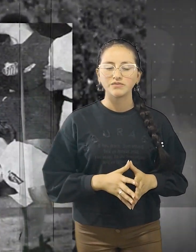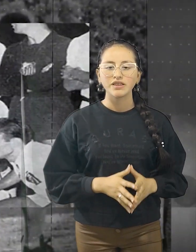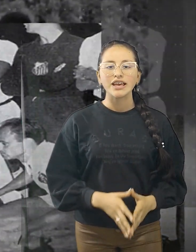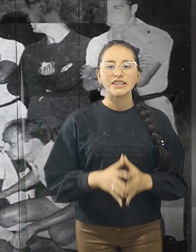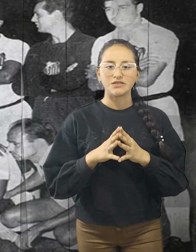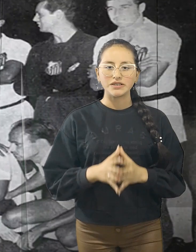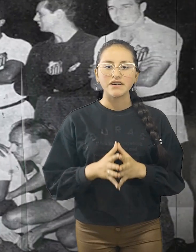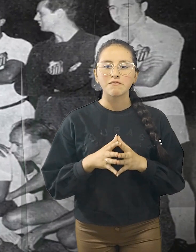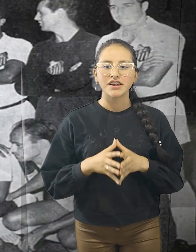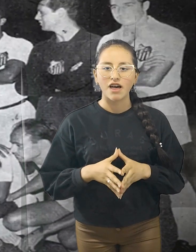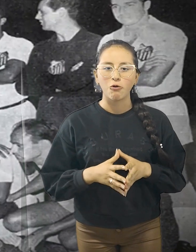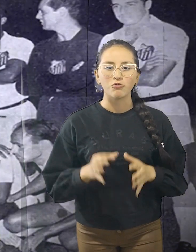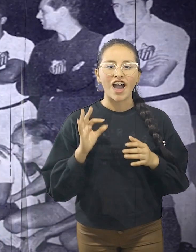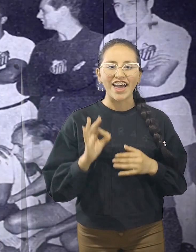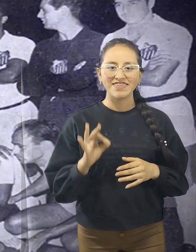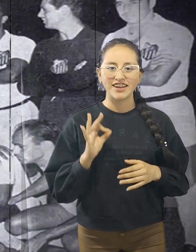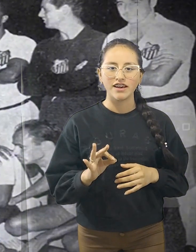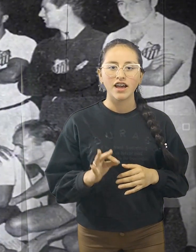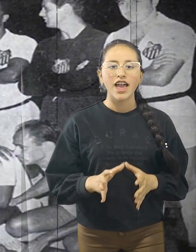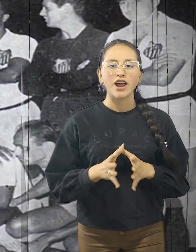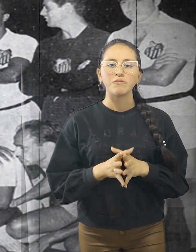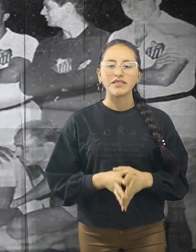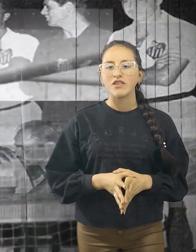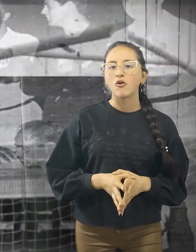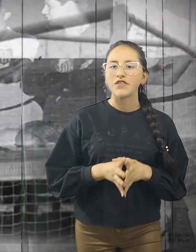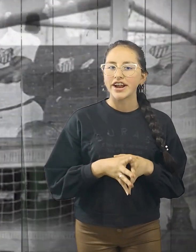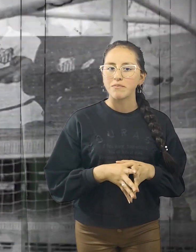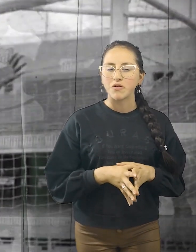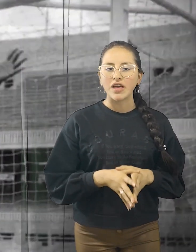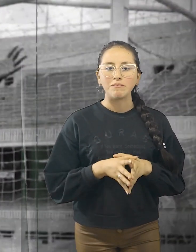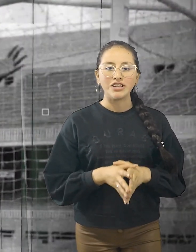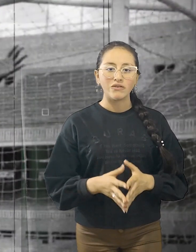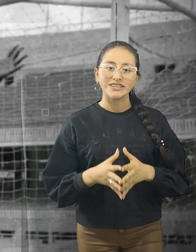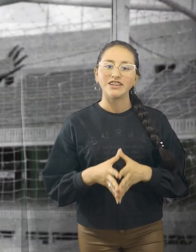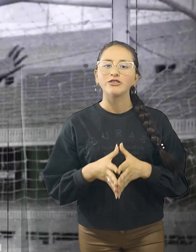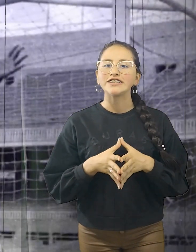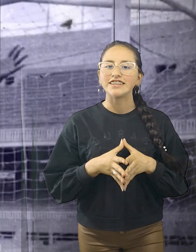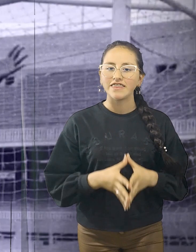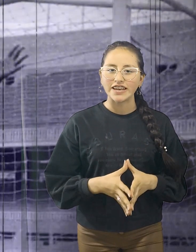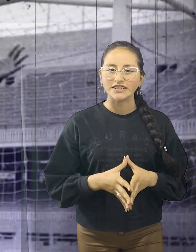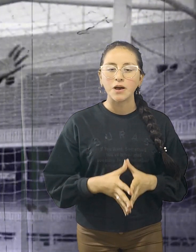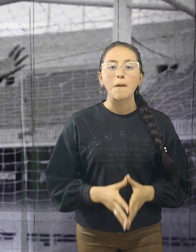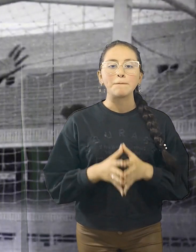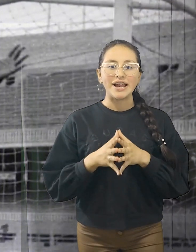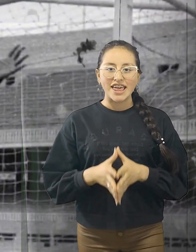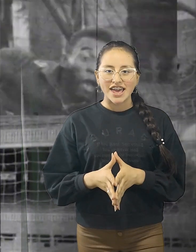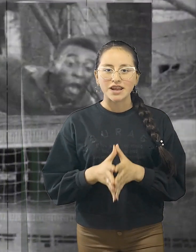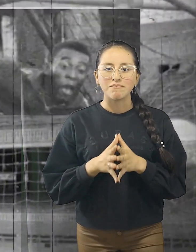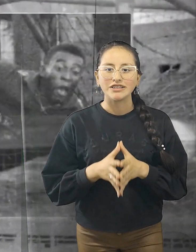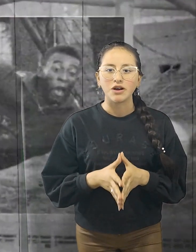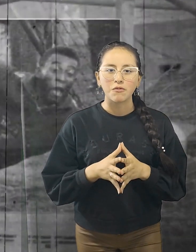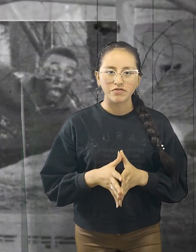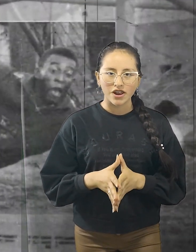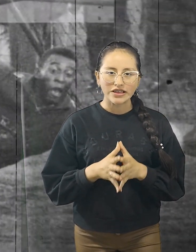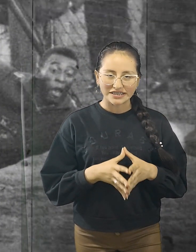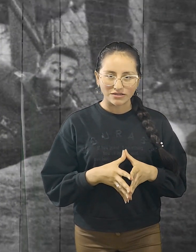Santo. Después de haber marcado un hat-trick en un partido contra Gremio en 1963, Pelé